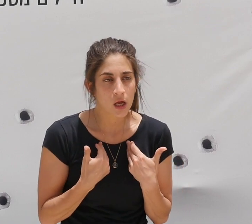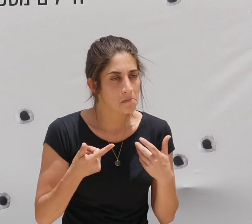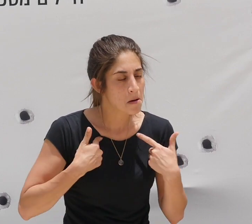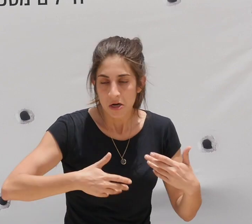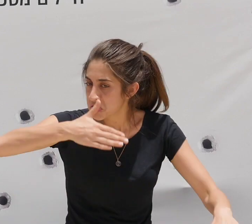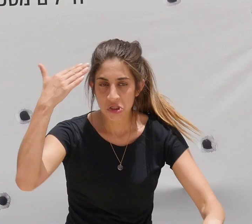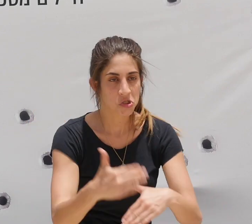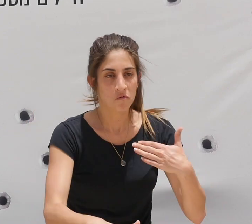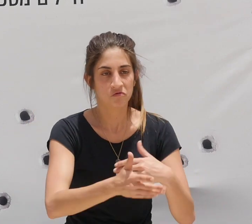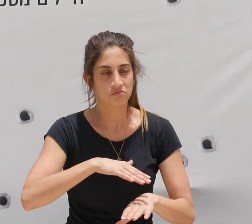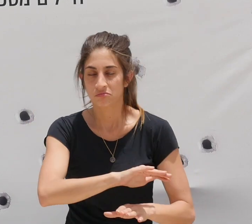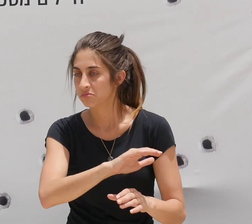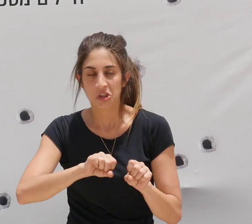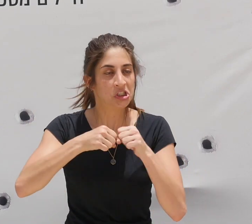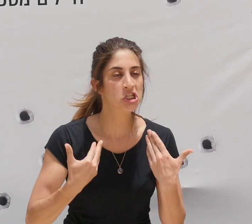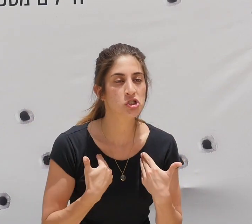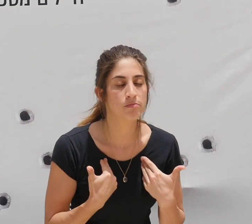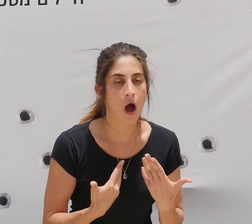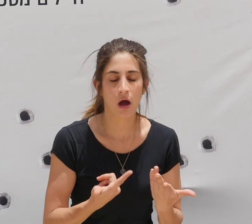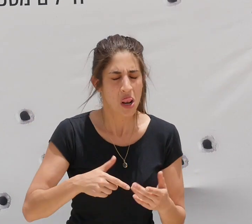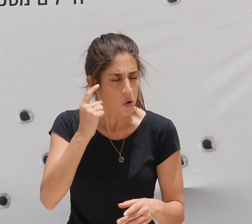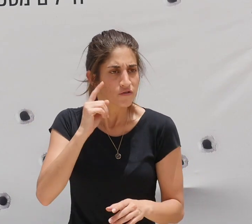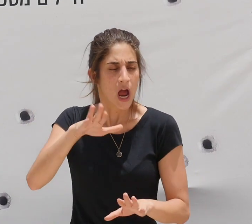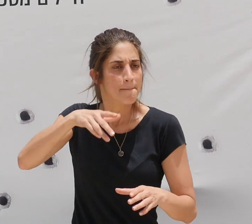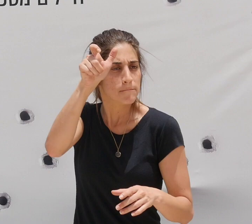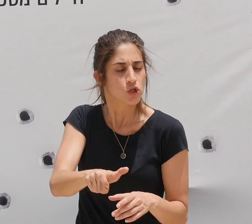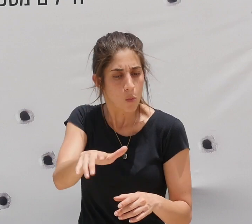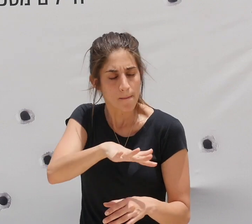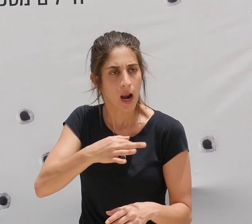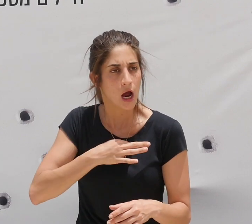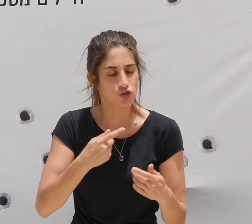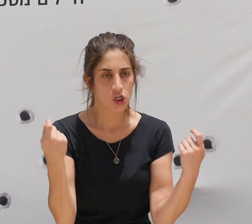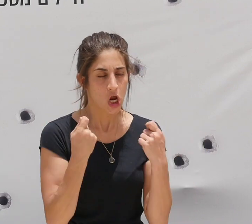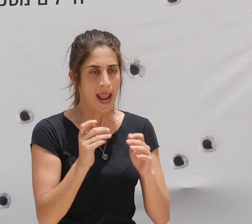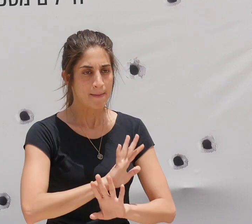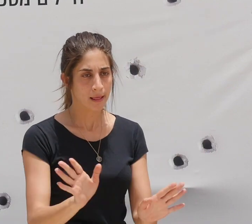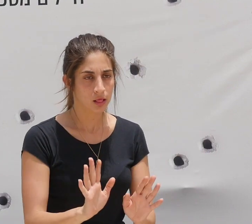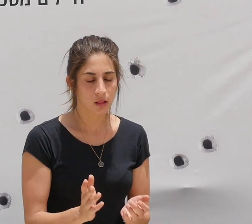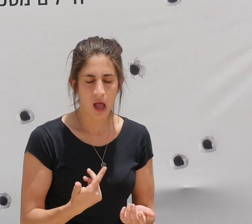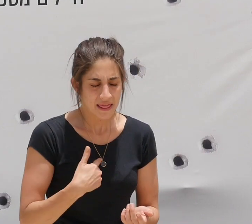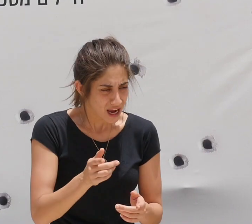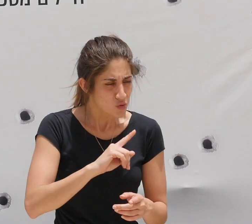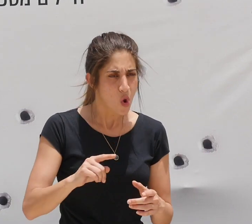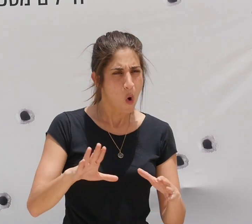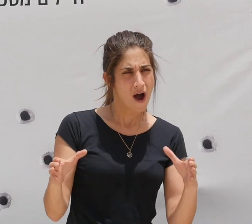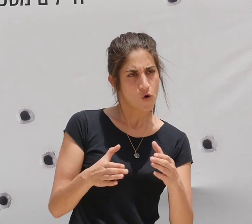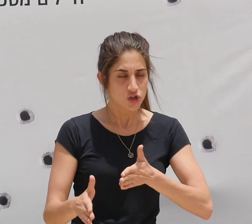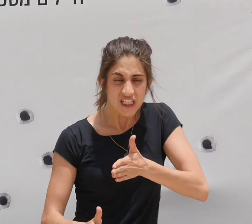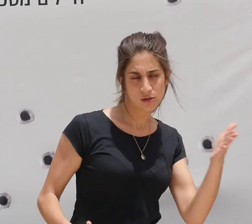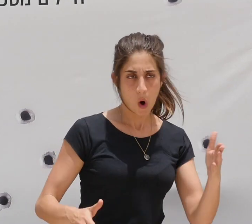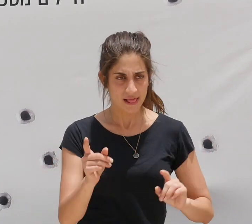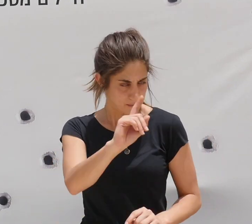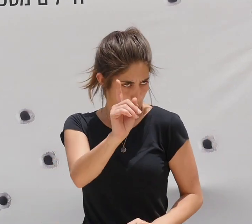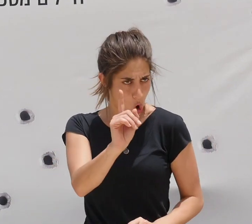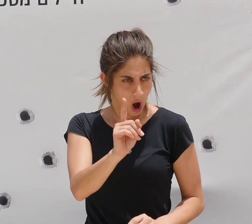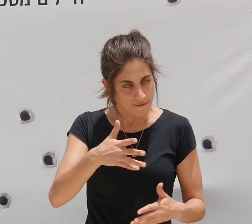ששבר את גב הגמל. אני לא חושב שהיה מישהו במחלקה שלי שלא היה בהלם. אנחנו לא איזה חבורה של שמאלנים,